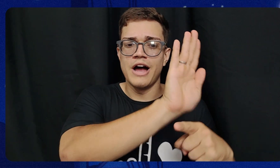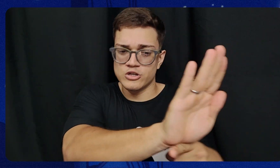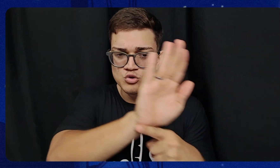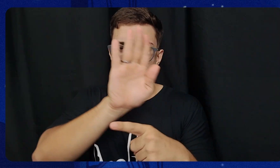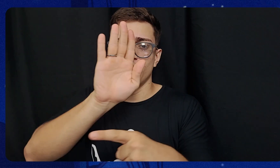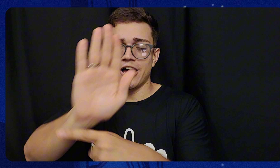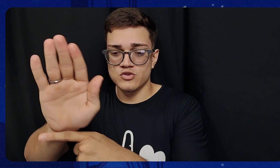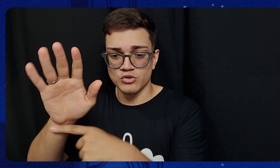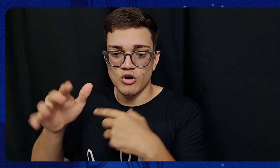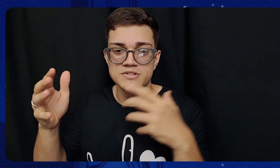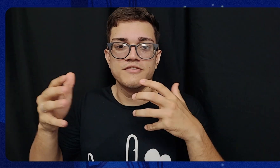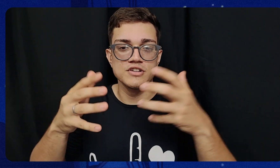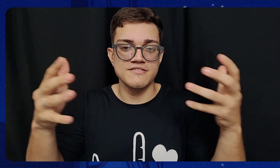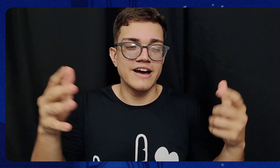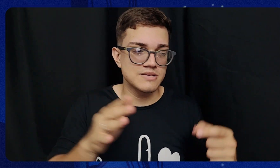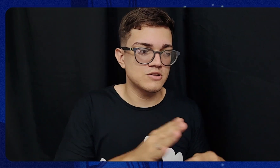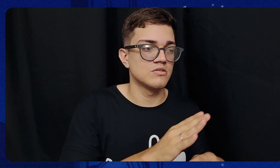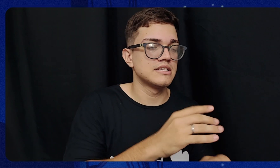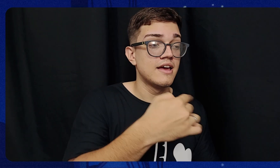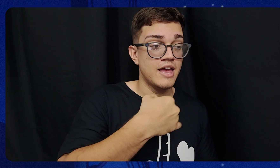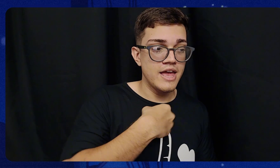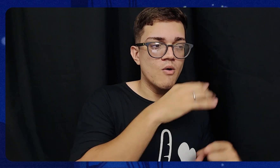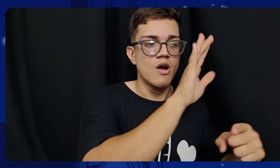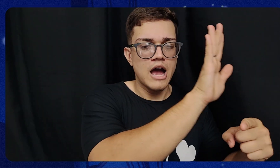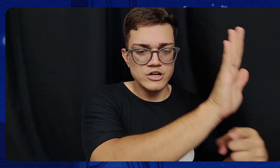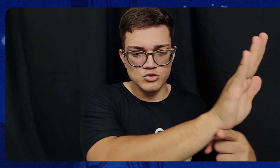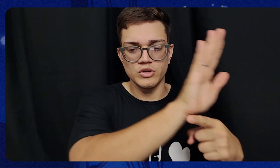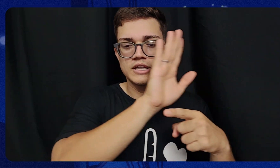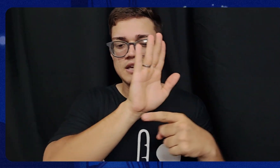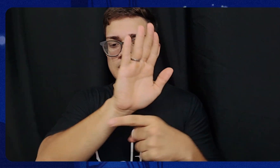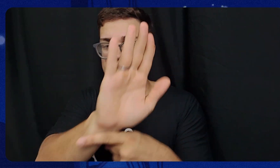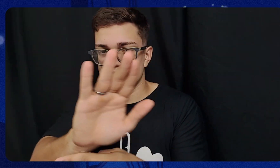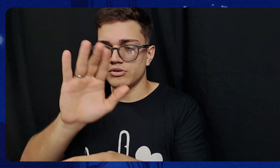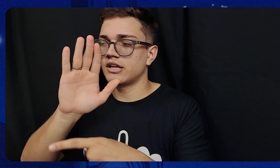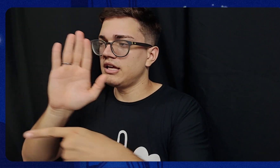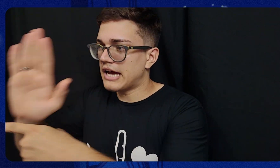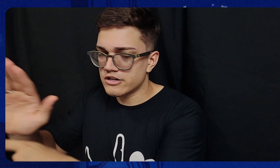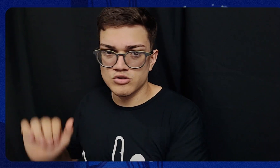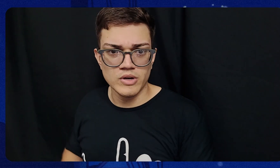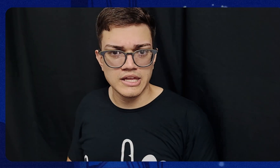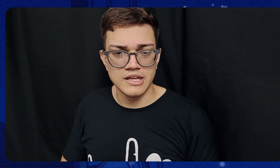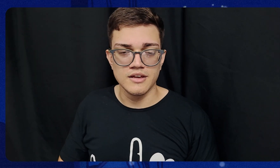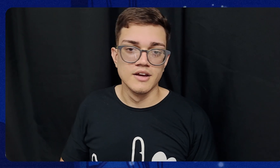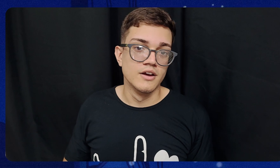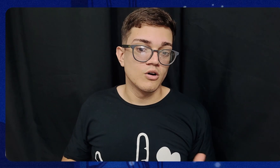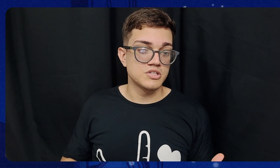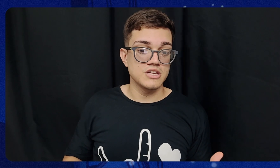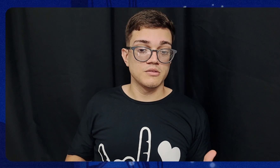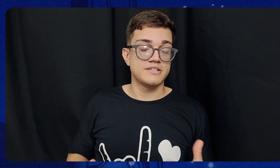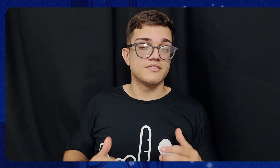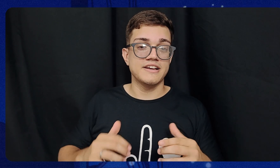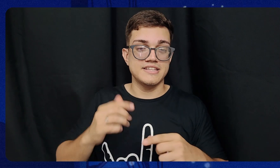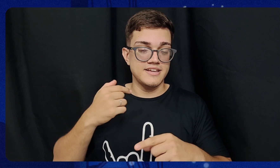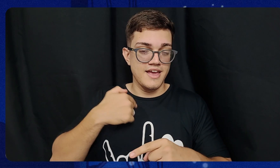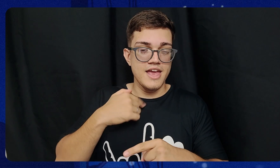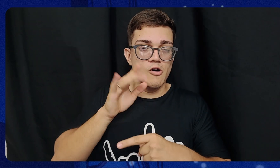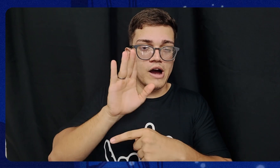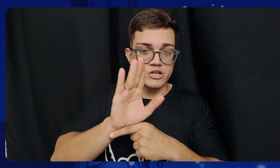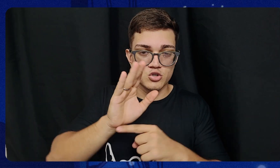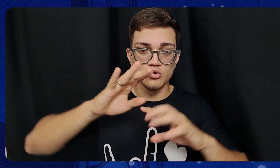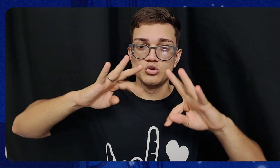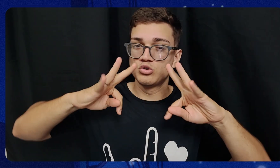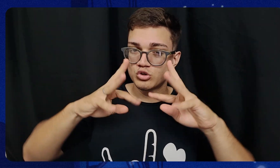ajudo, como se fossem várias pessoas, né? Eu ajudo aqui, ajudo aqui, ajudo aqui. Ou seja, eu não preciso fazer